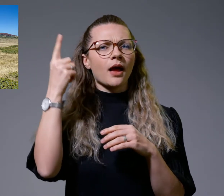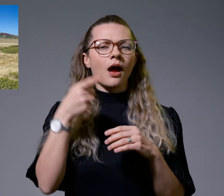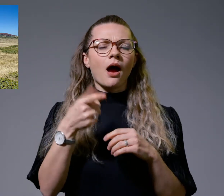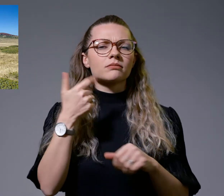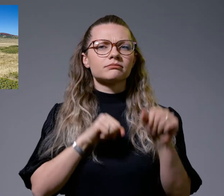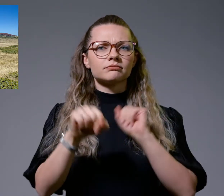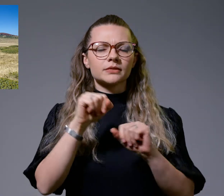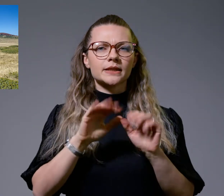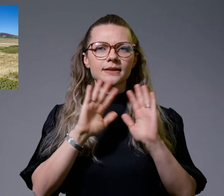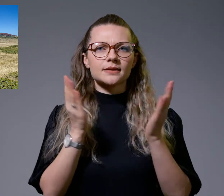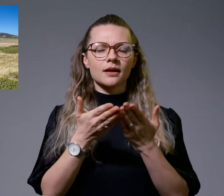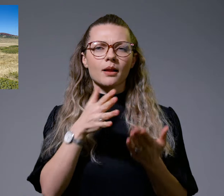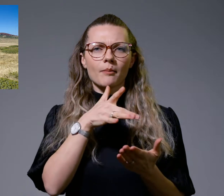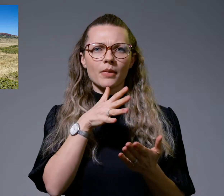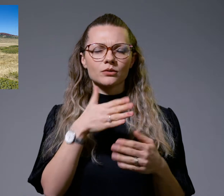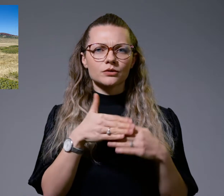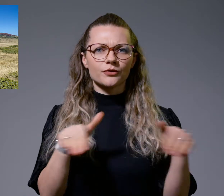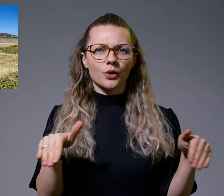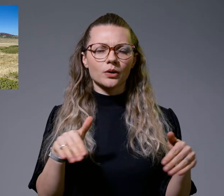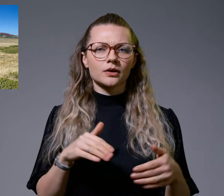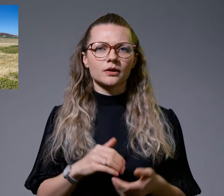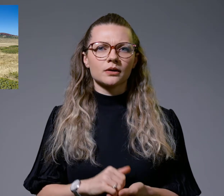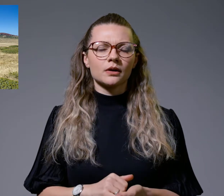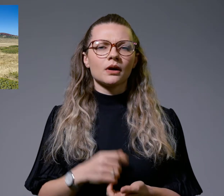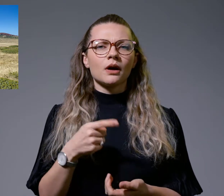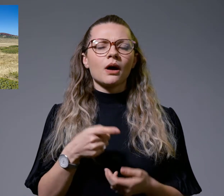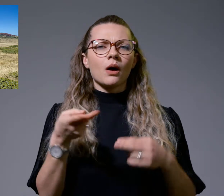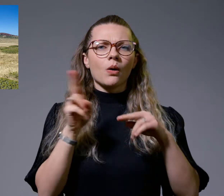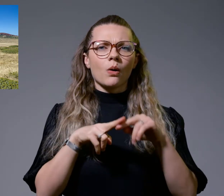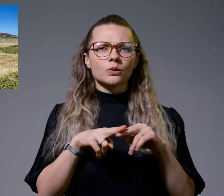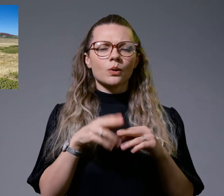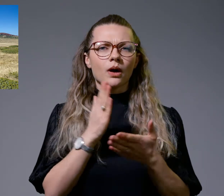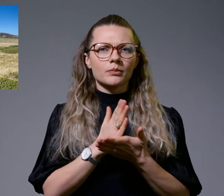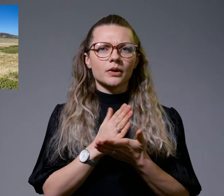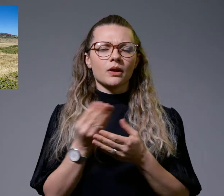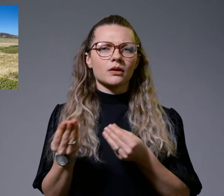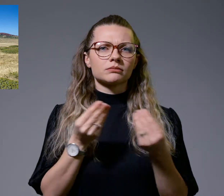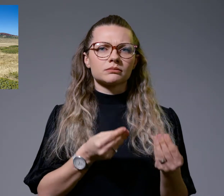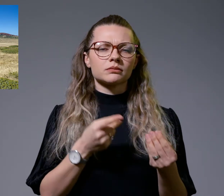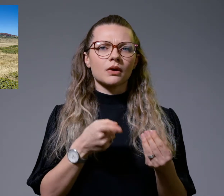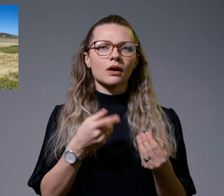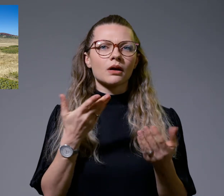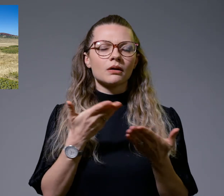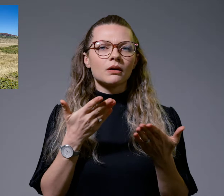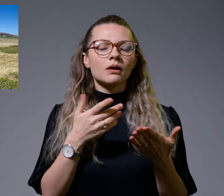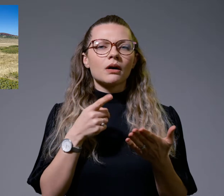на целиот Македонски фронт. Одлуката била донесена со оглед на